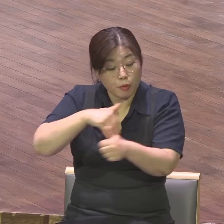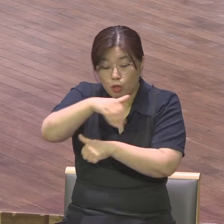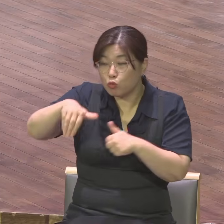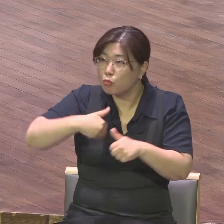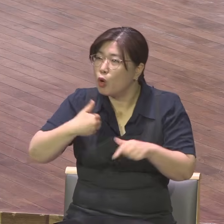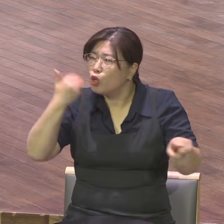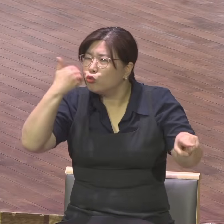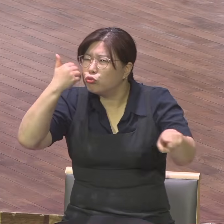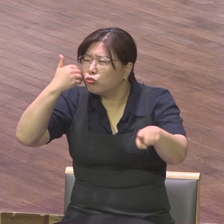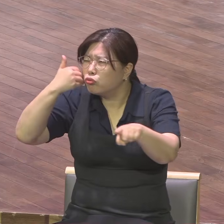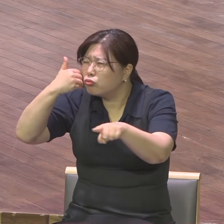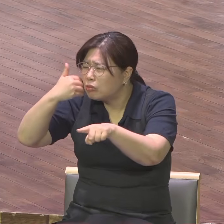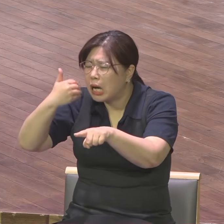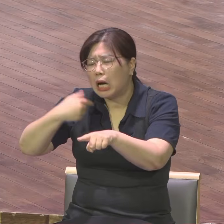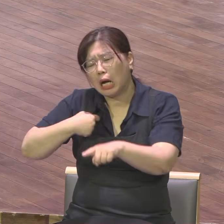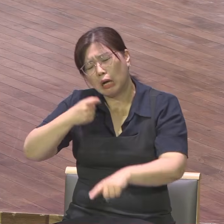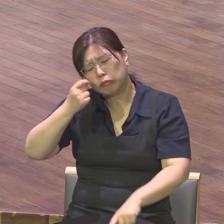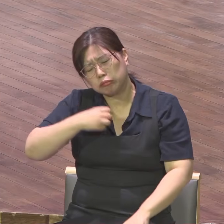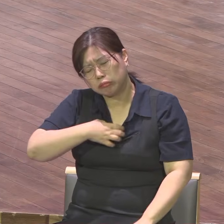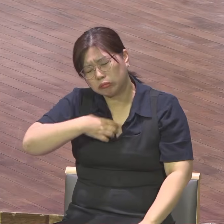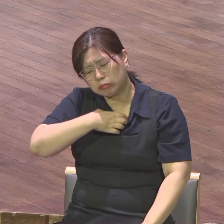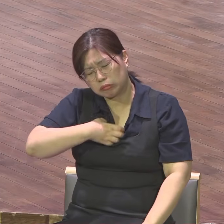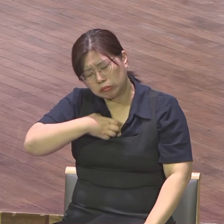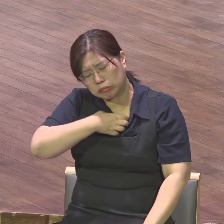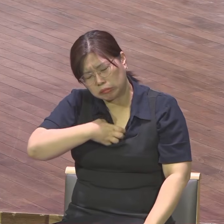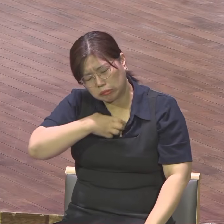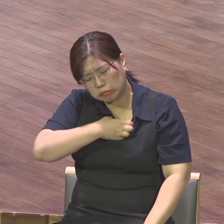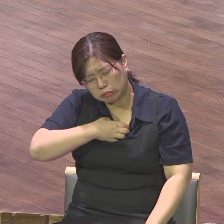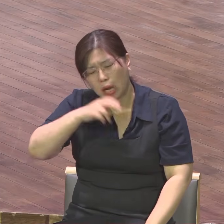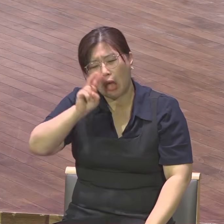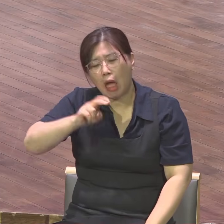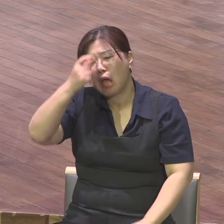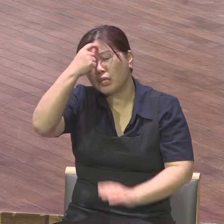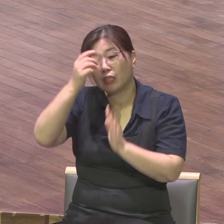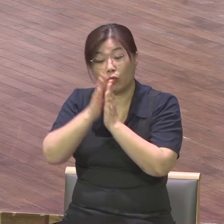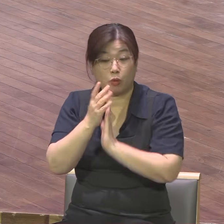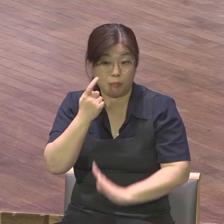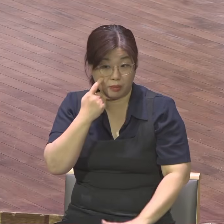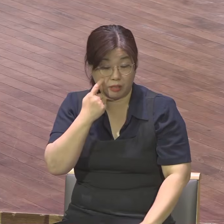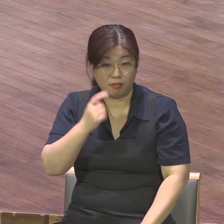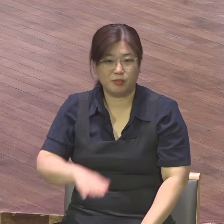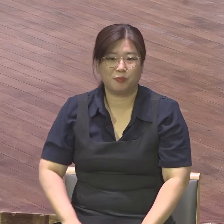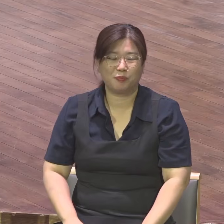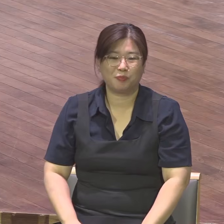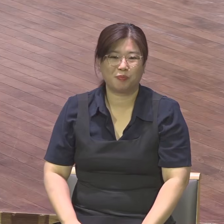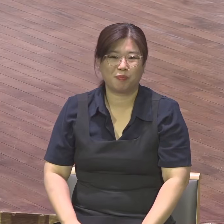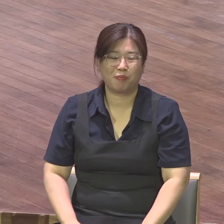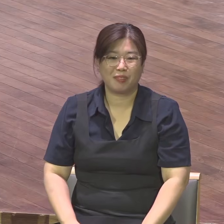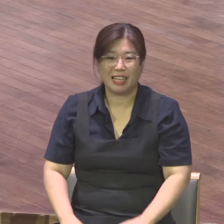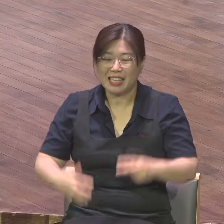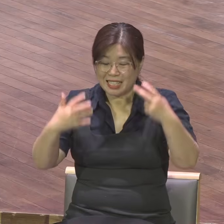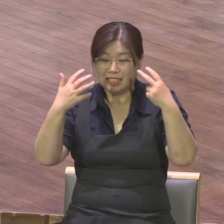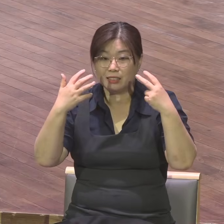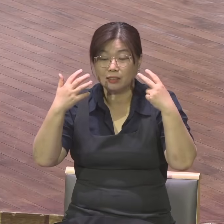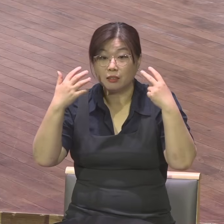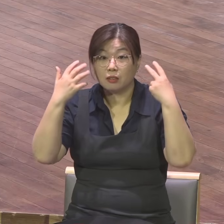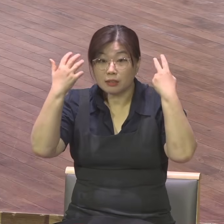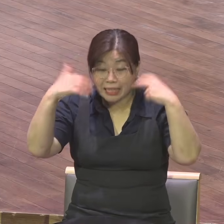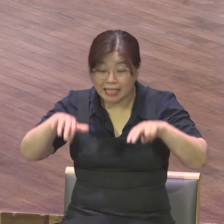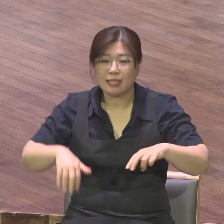보세요. 나의 애가를 오늘부터 써보세요. 다니엘 12장 3절에 보면 많은